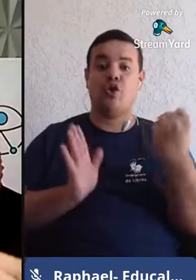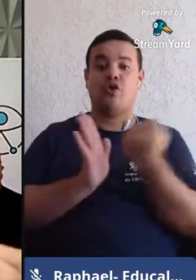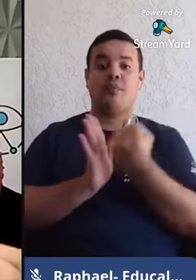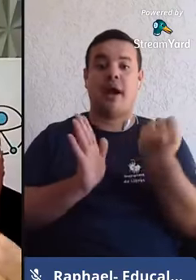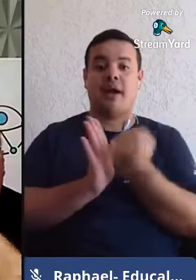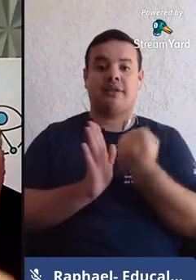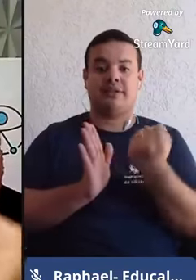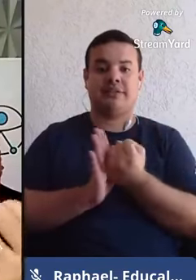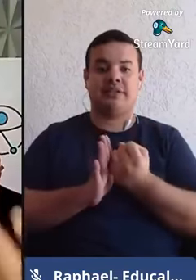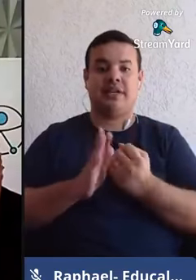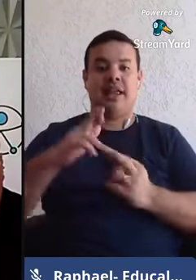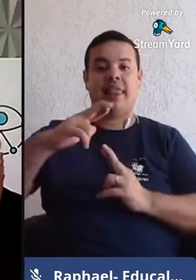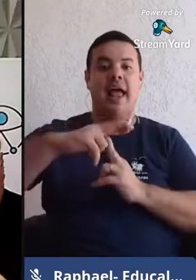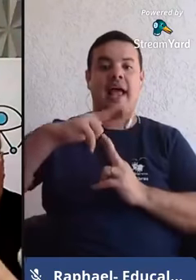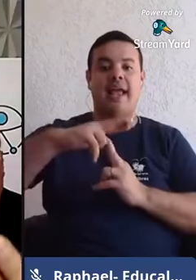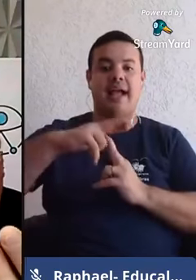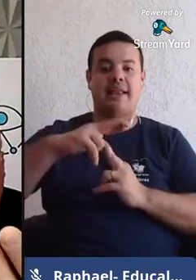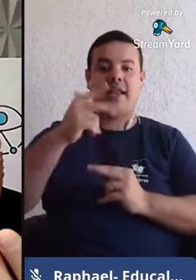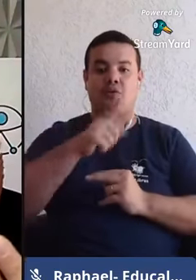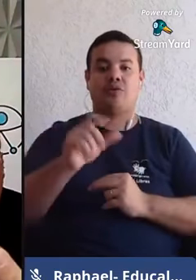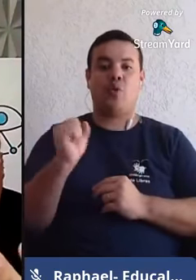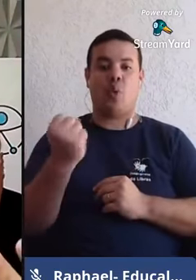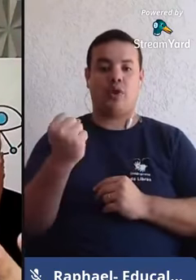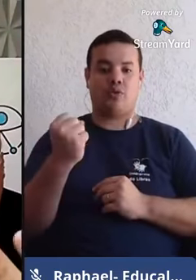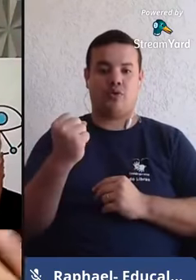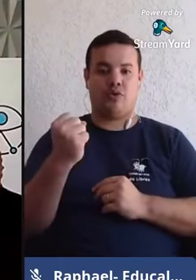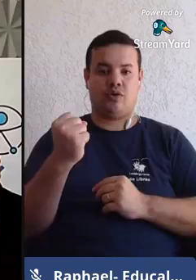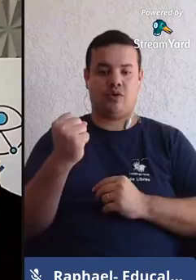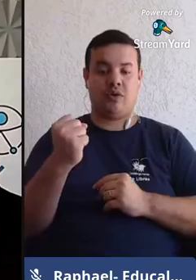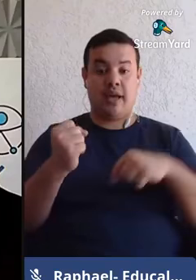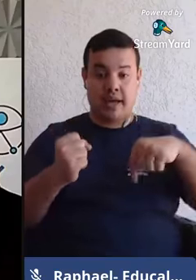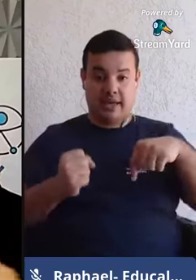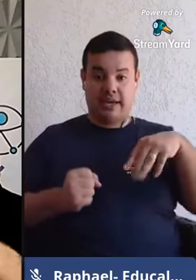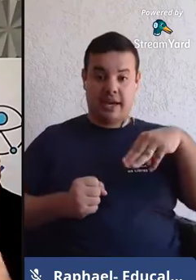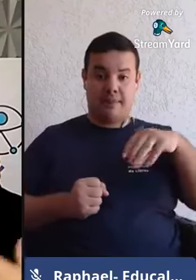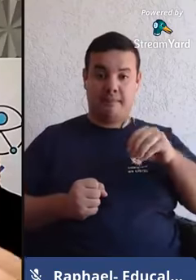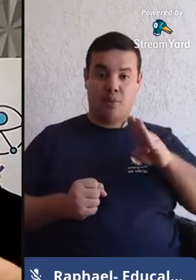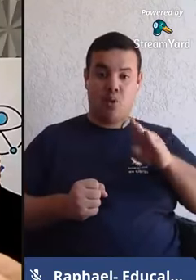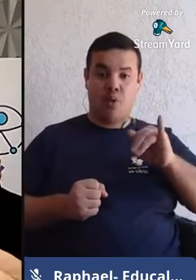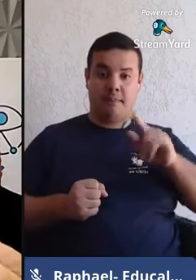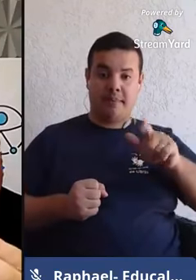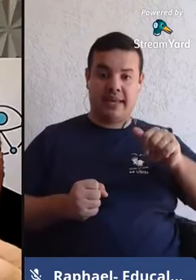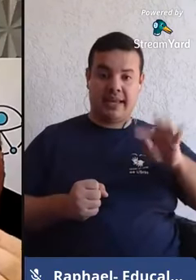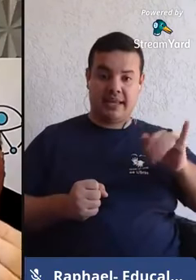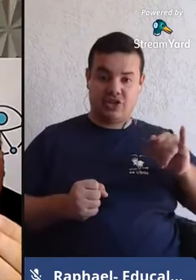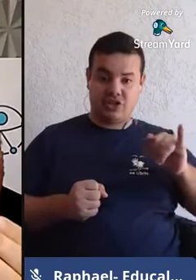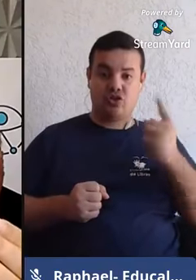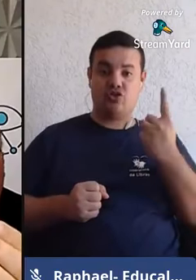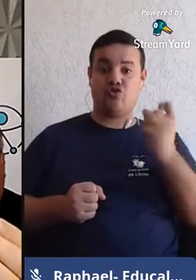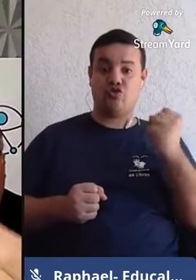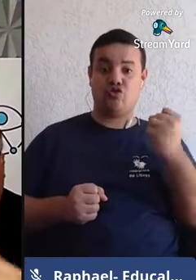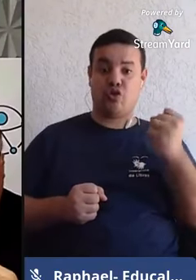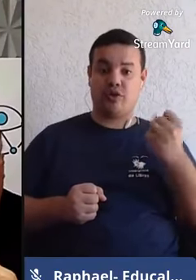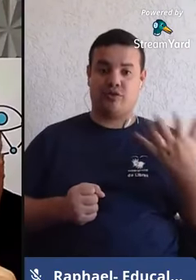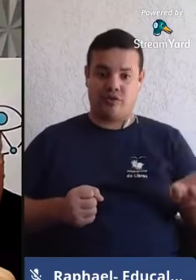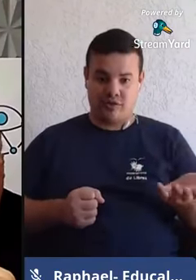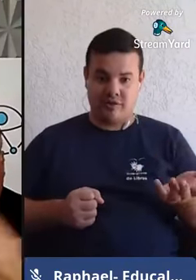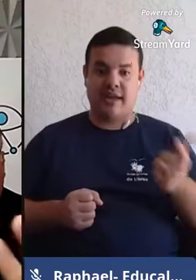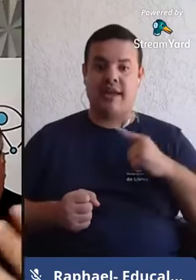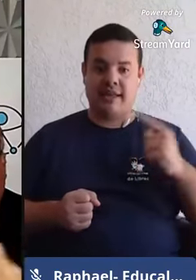Na Mobility a gente tem 18 marcas de automóveis participando. Percebe como mudou? A gente tem blindadora de